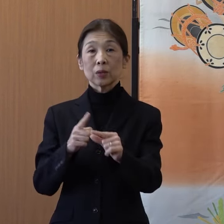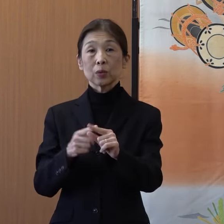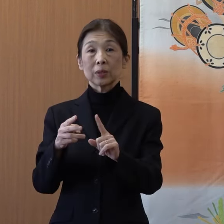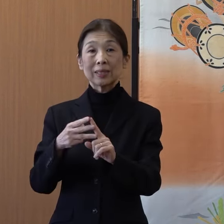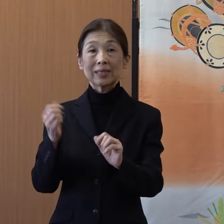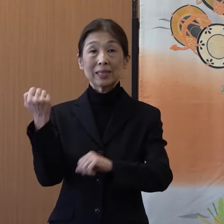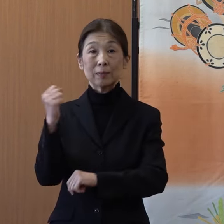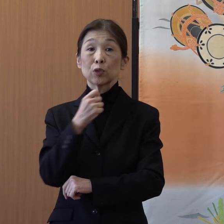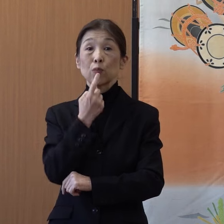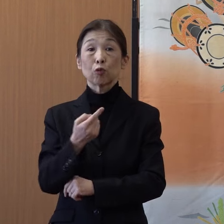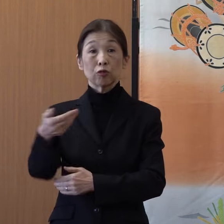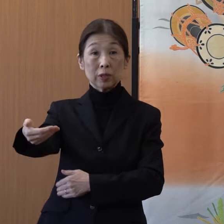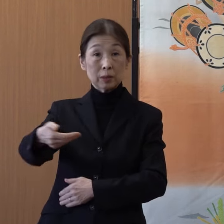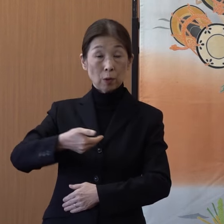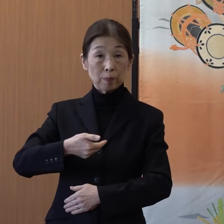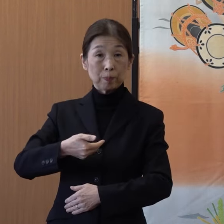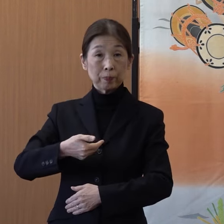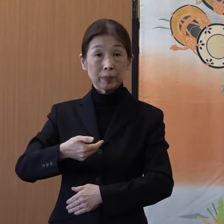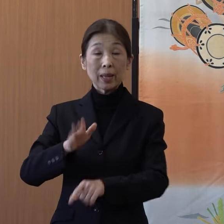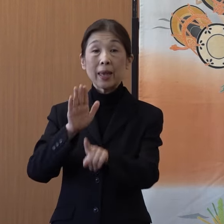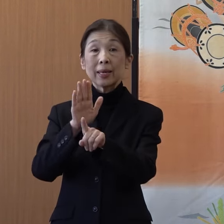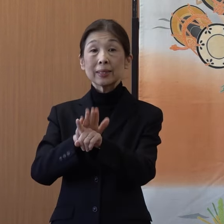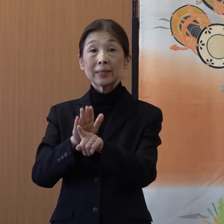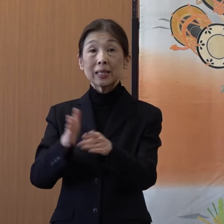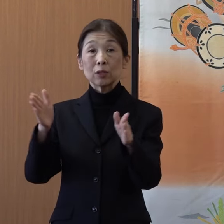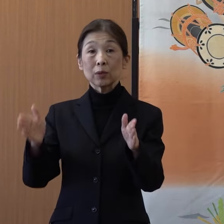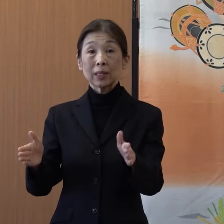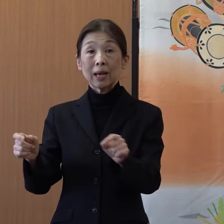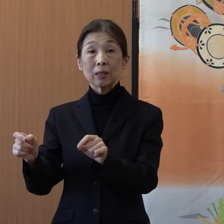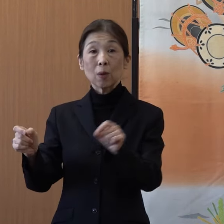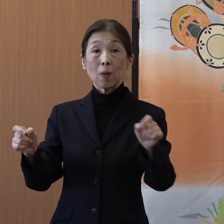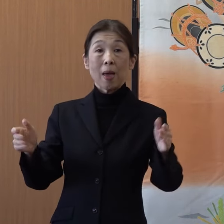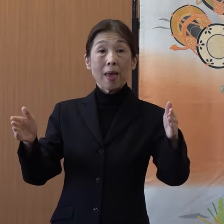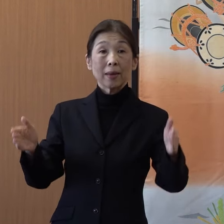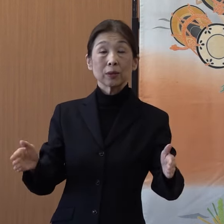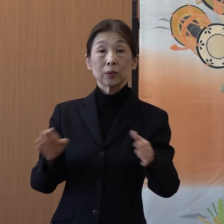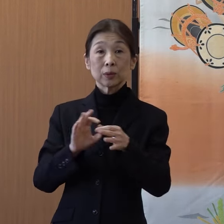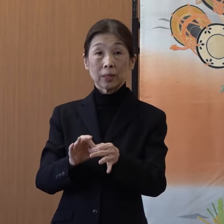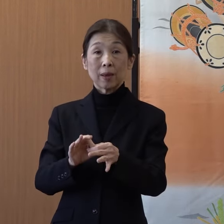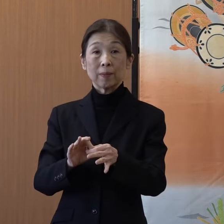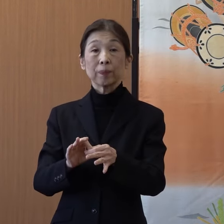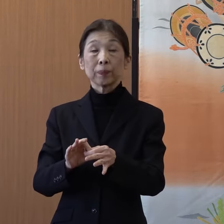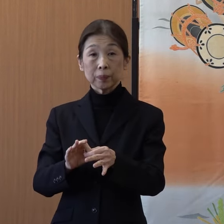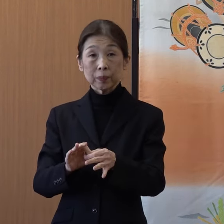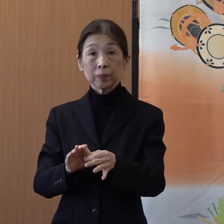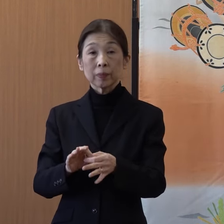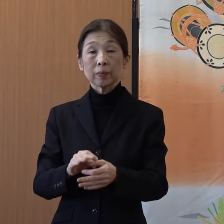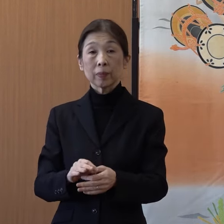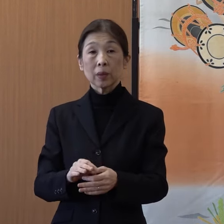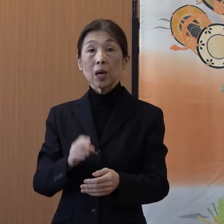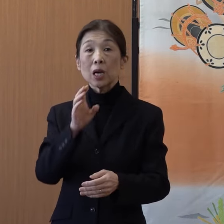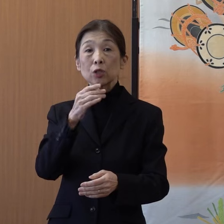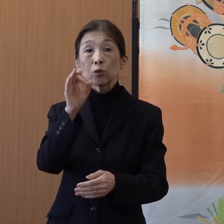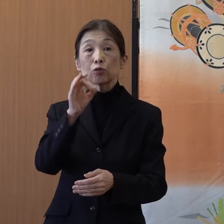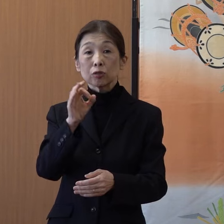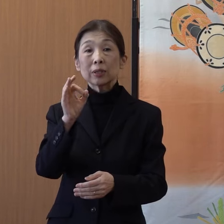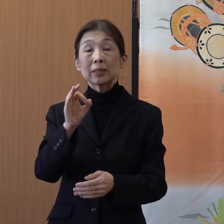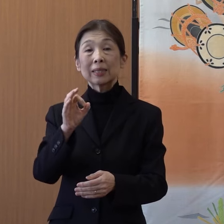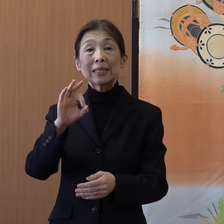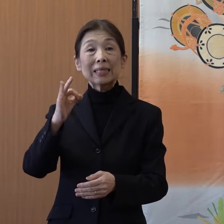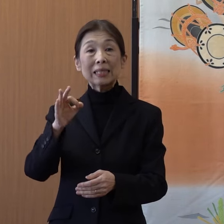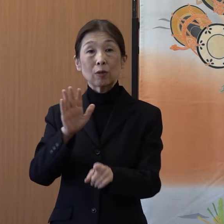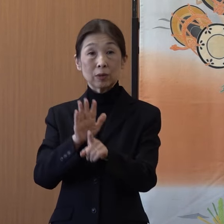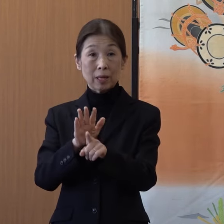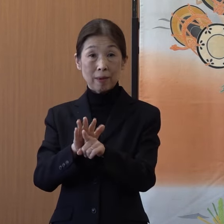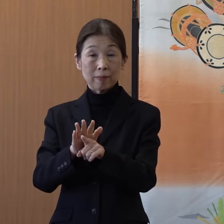みません。支援の延長について伺いたいんですけれども、 はい、 被災者支援の一番下の食費の支援について、 はい、 プリ